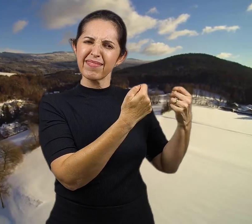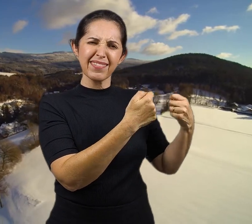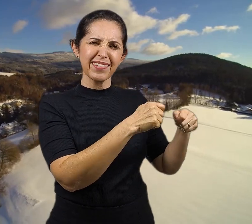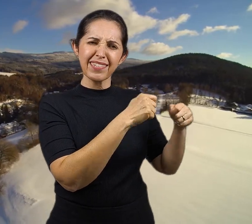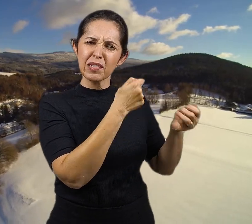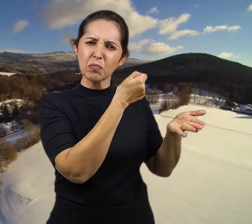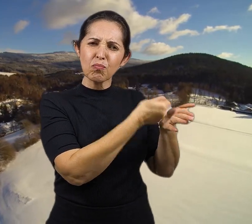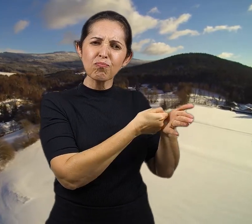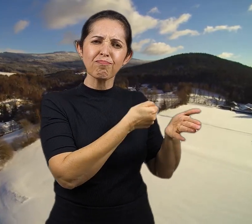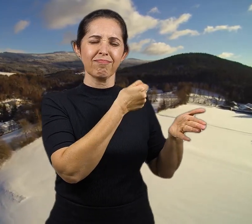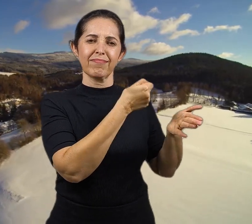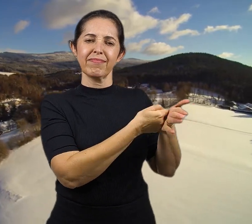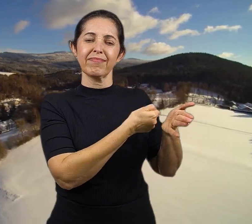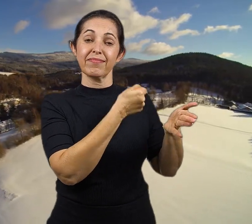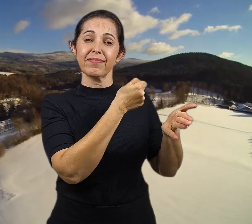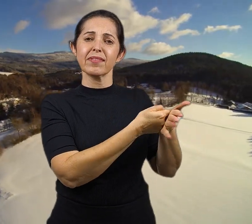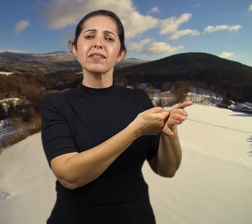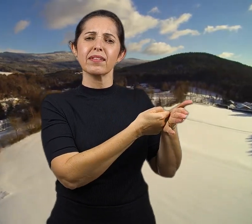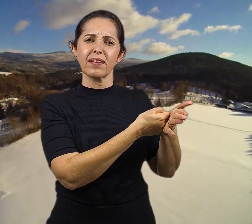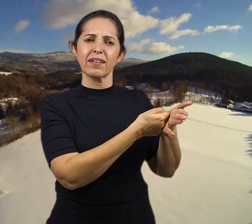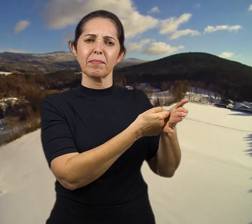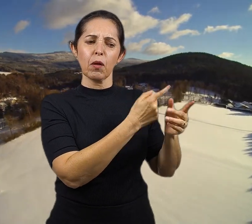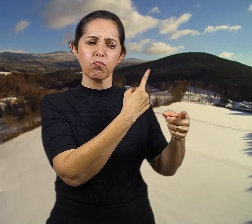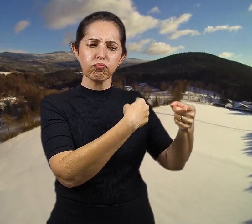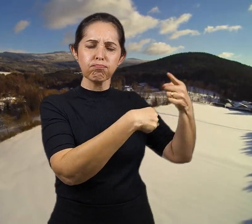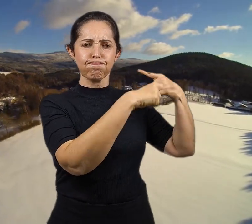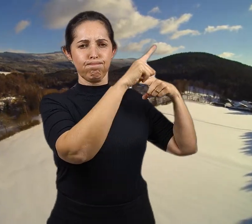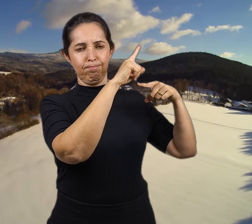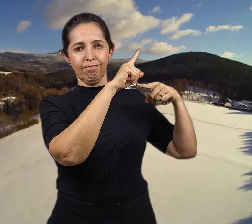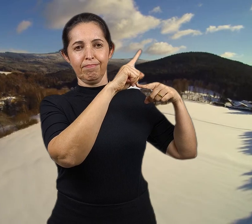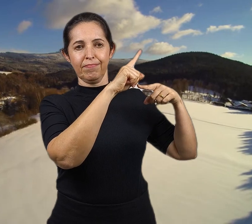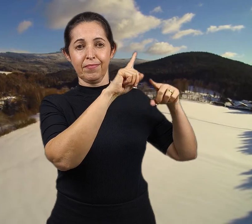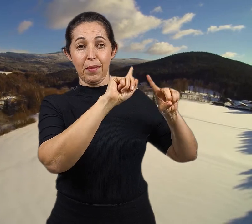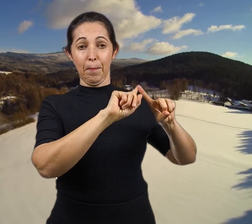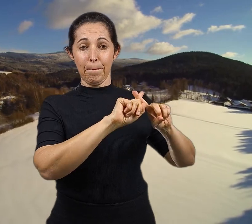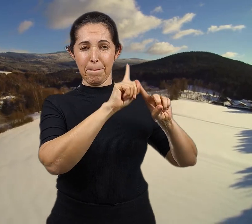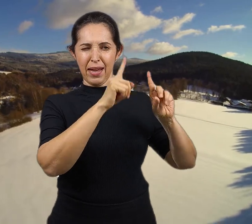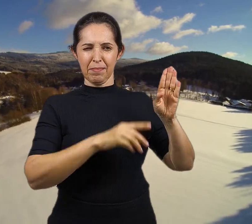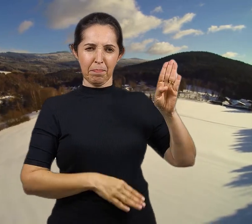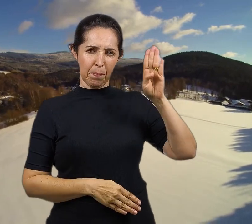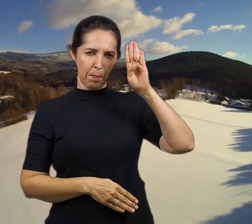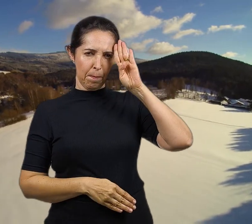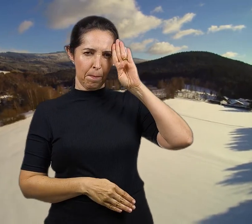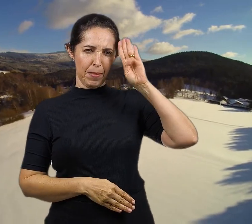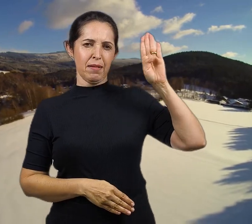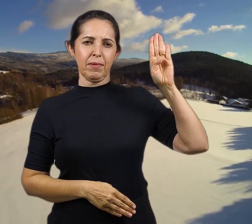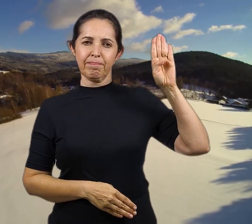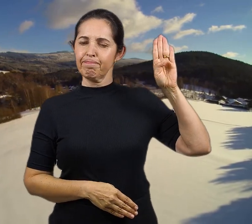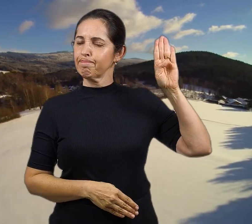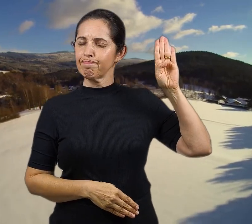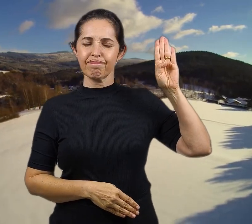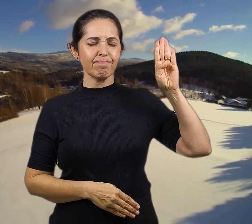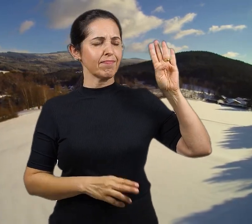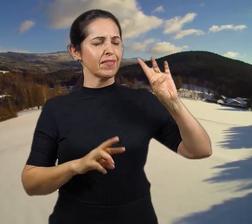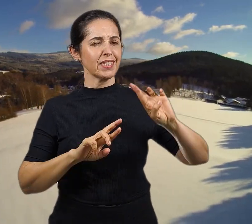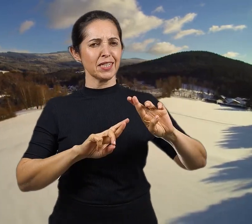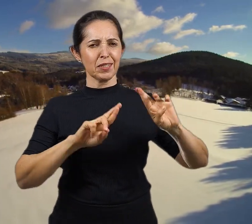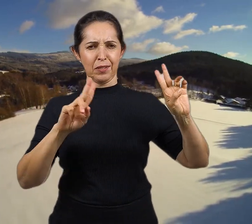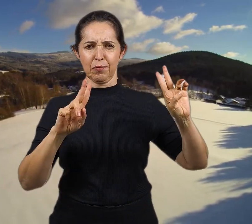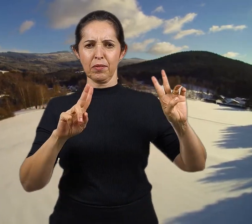progresso, mas isso não é prioridade. Nós que estamos aqui, eu creio que todos, se não a maioria,